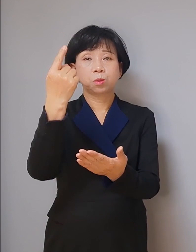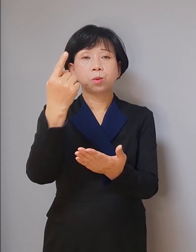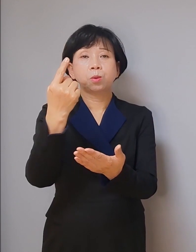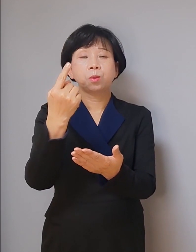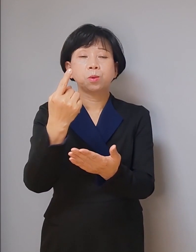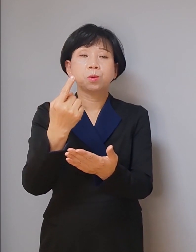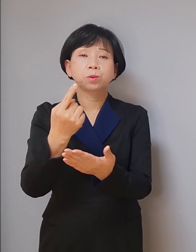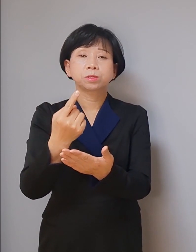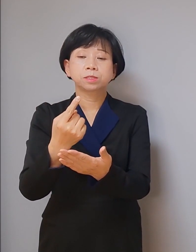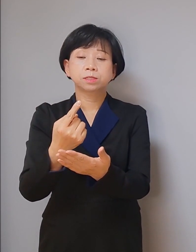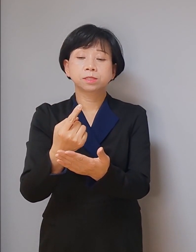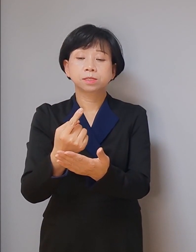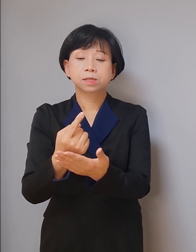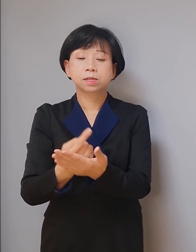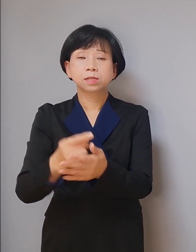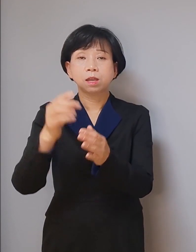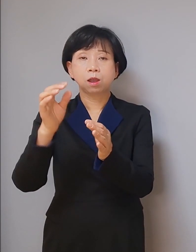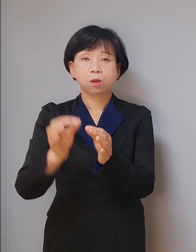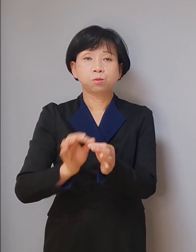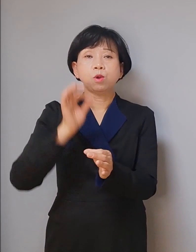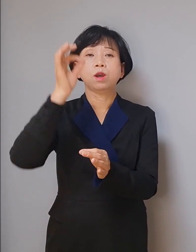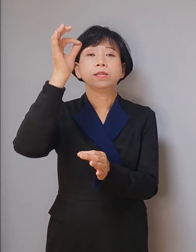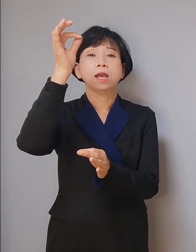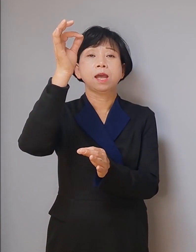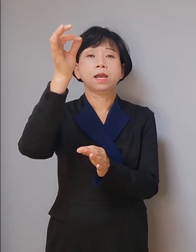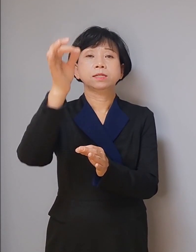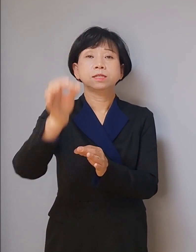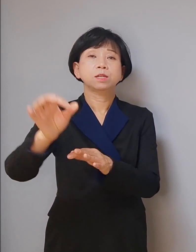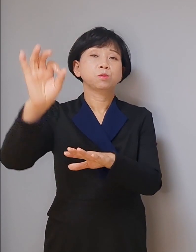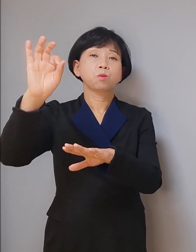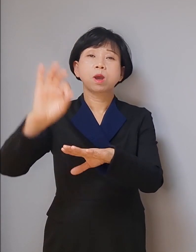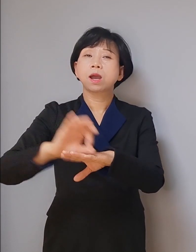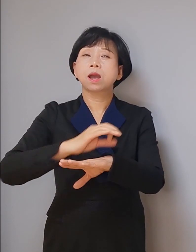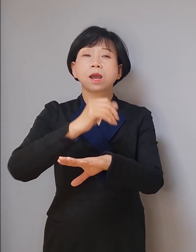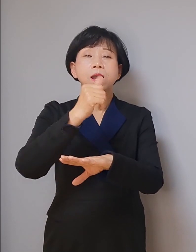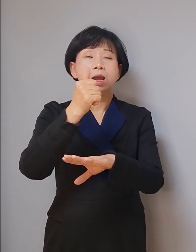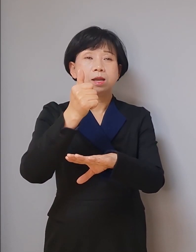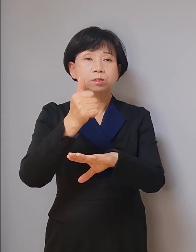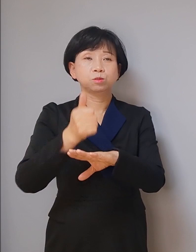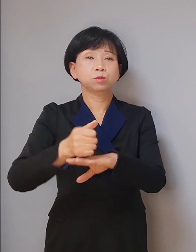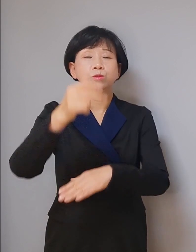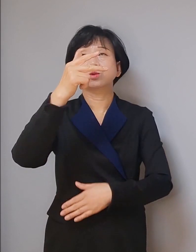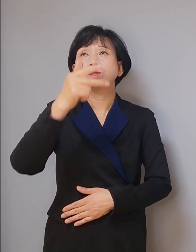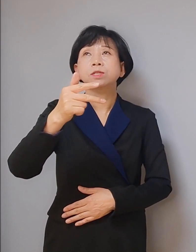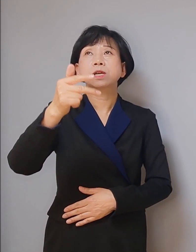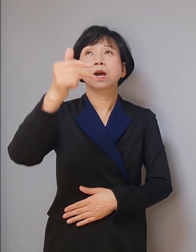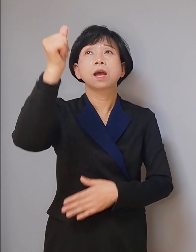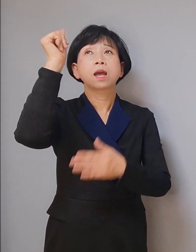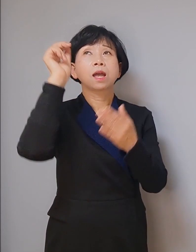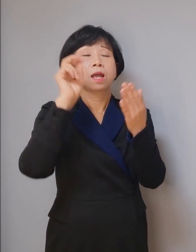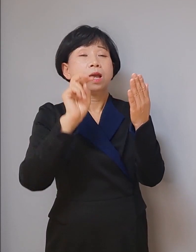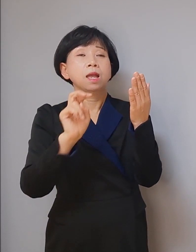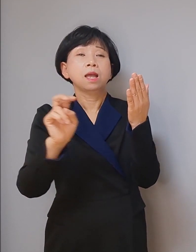다시 오실 영원하신 왕 주를